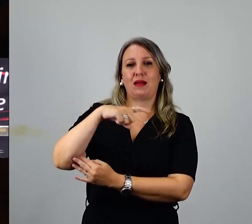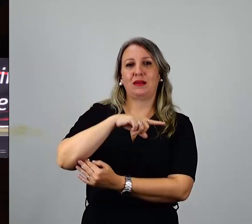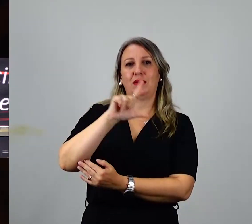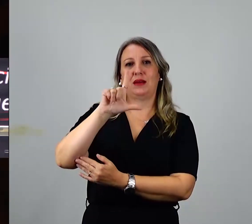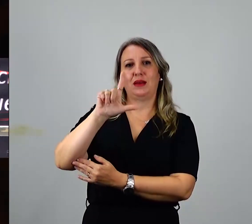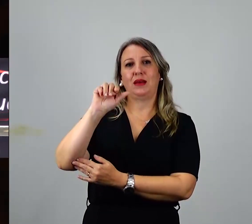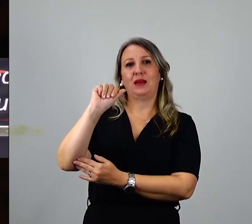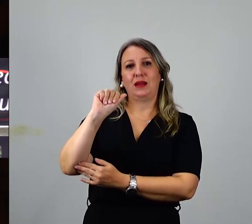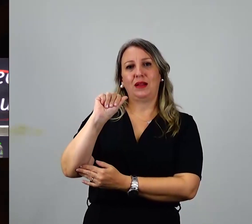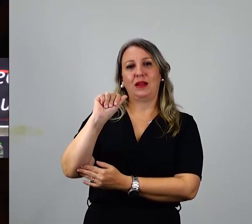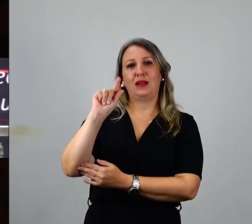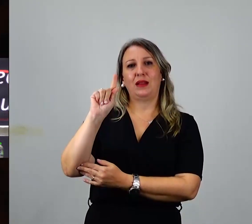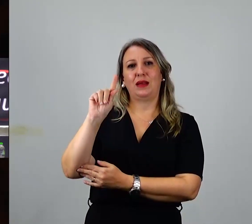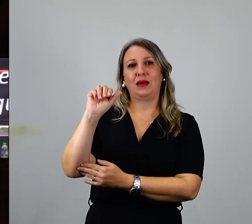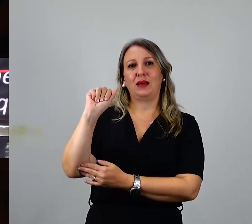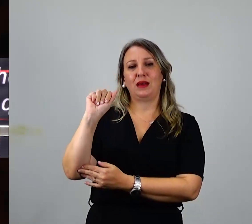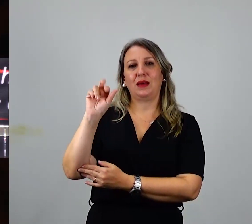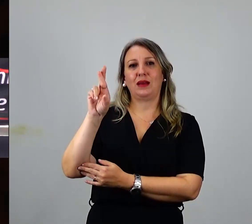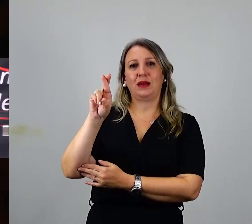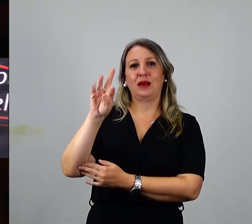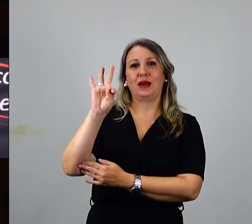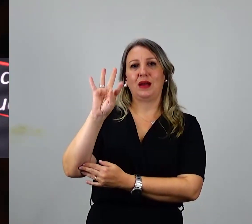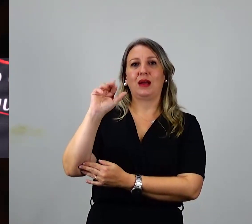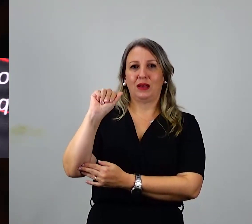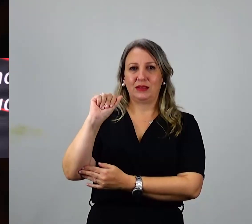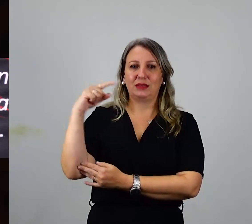vocês já devem ter visto várias vezes, até mesmo